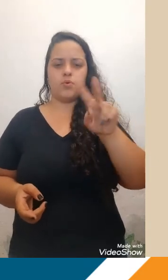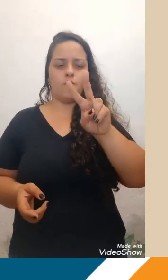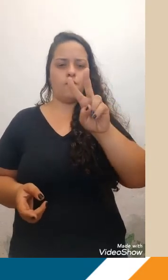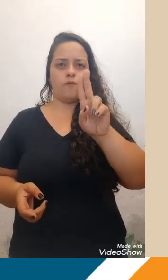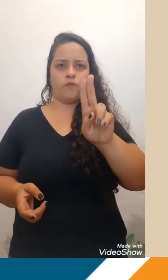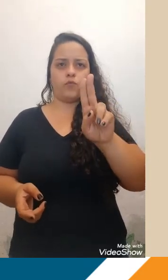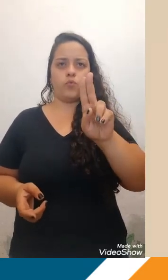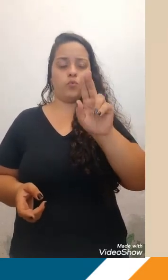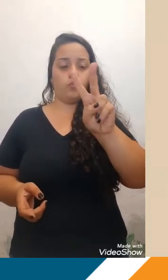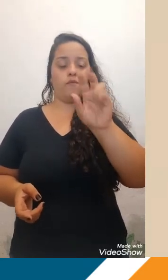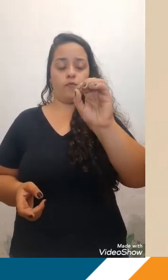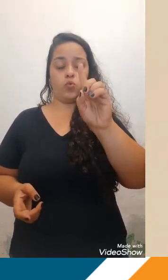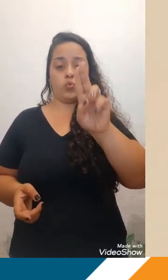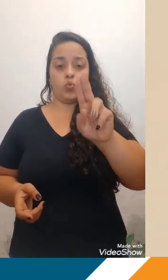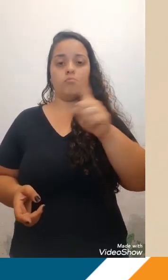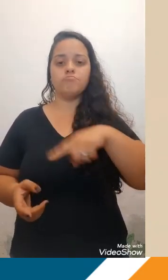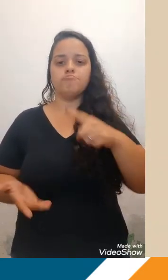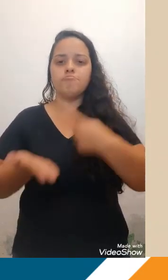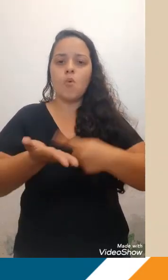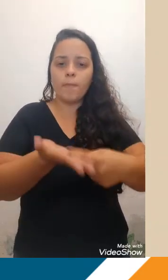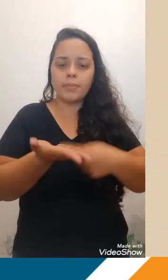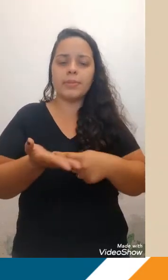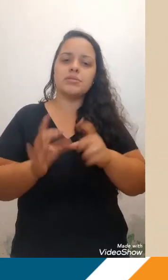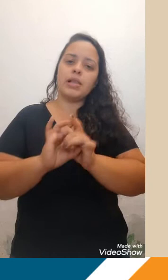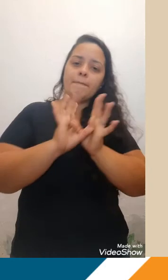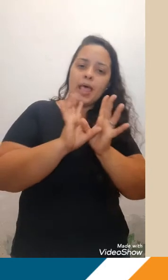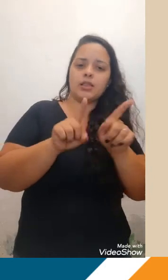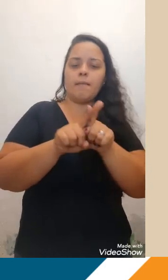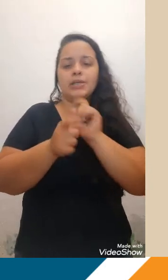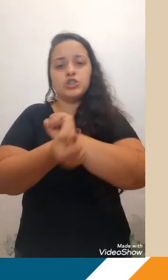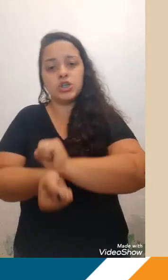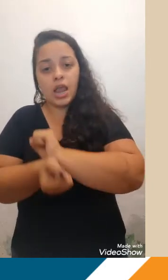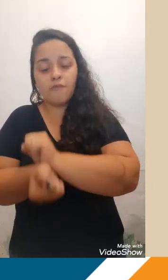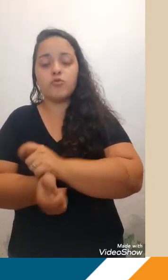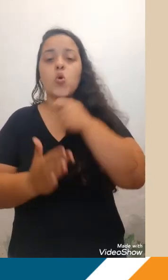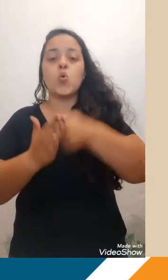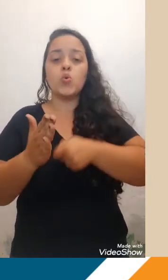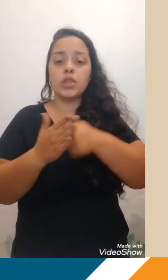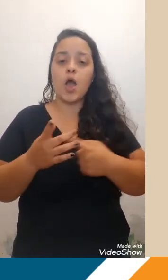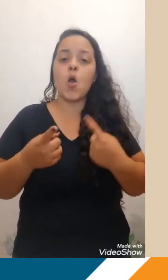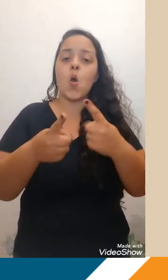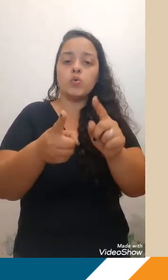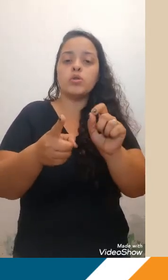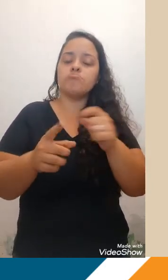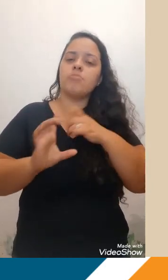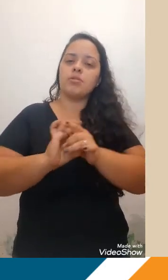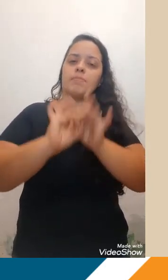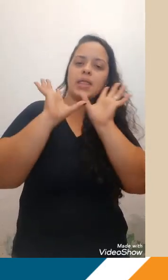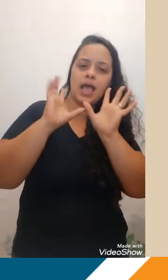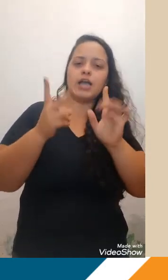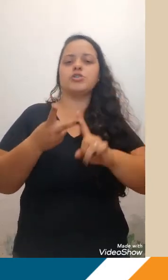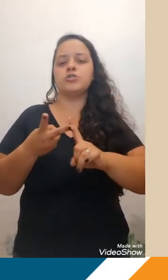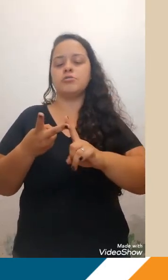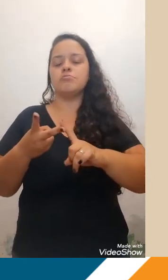foi conclamado um compromisso entre os libertos e escravizados a lutarem pela liberdade, pela